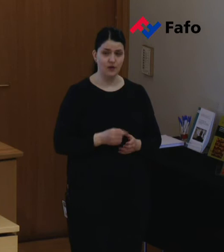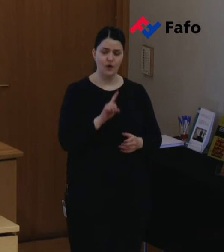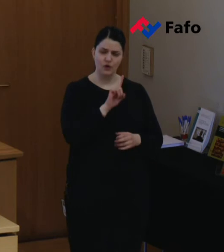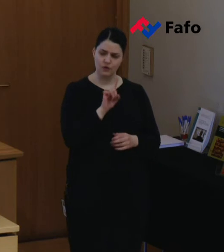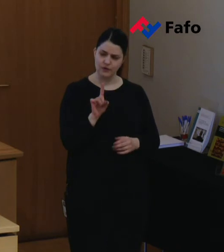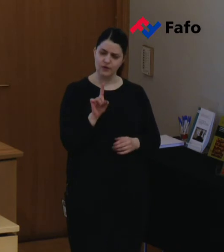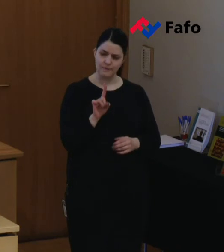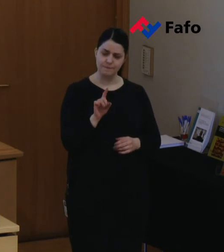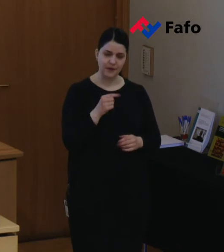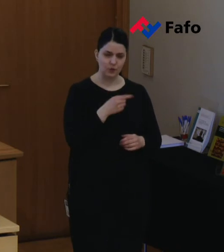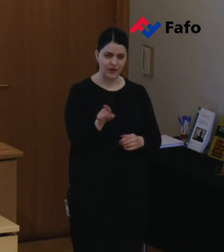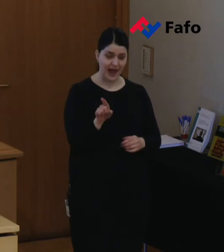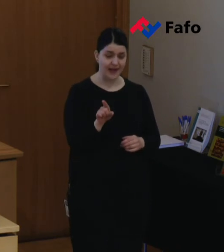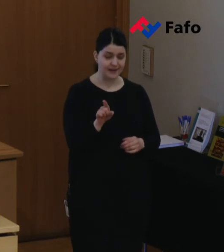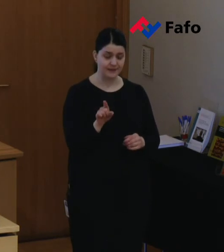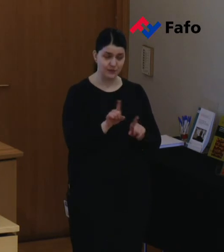har